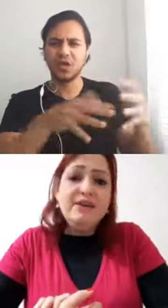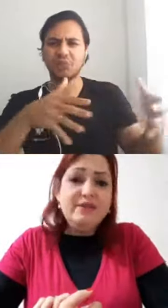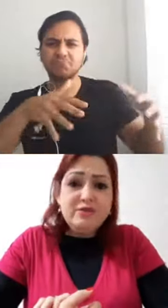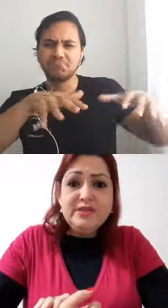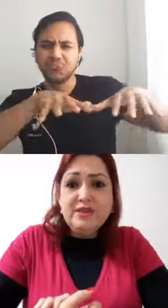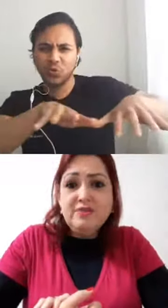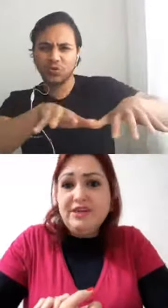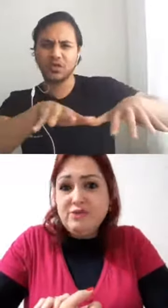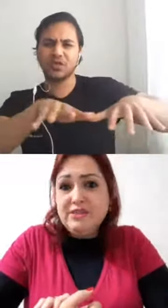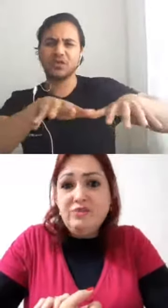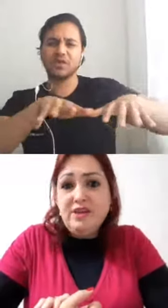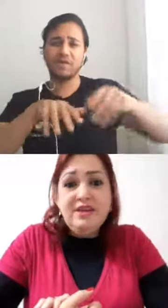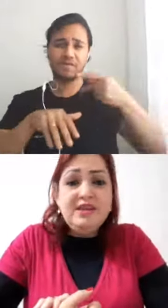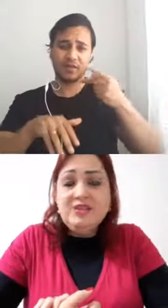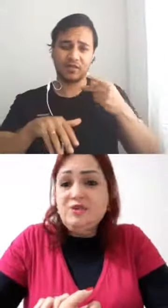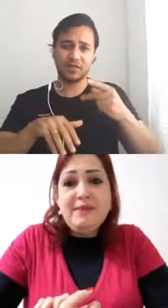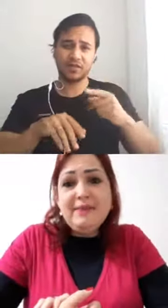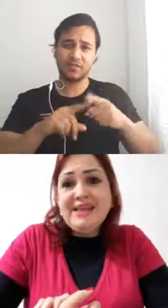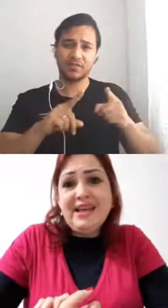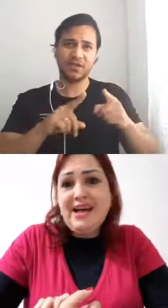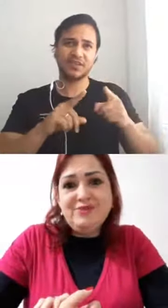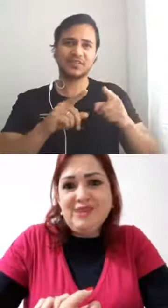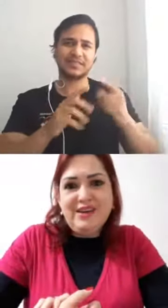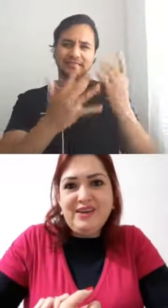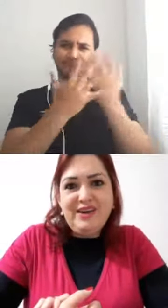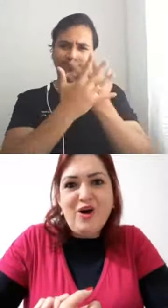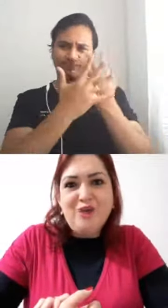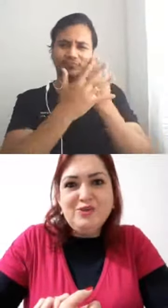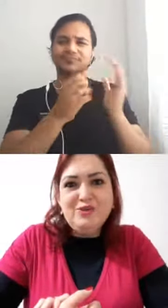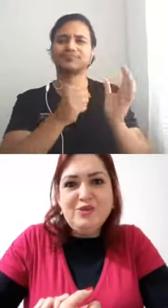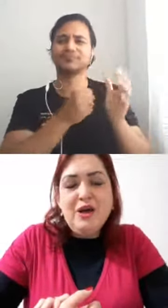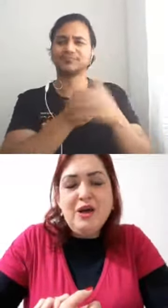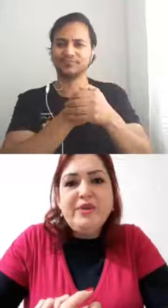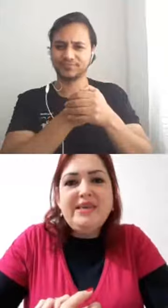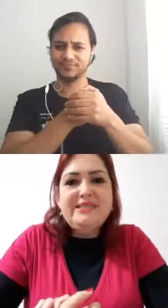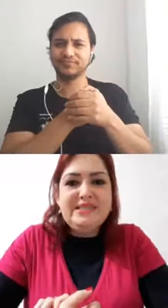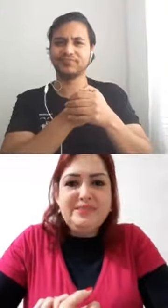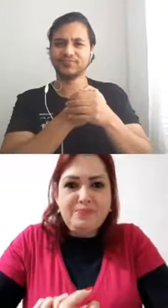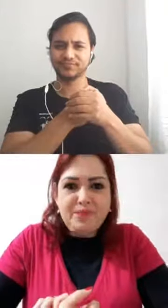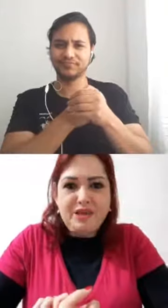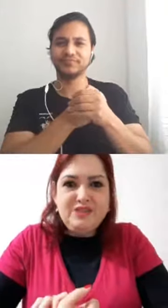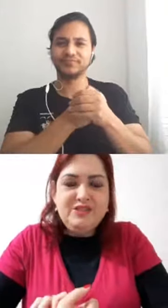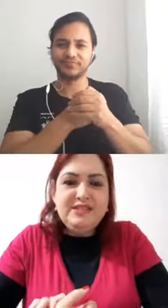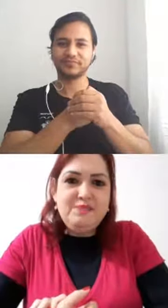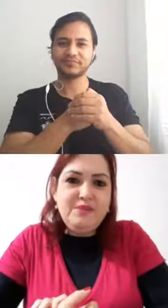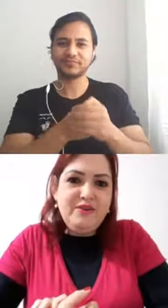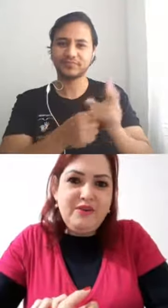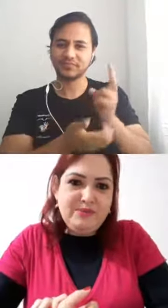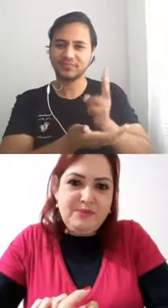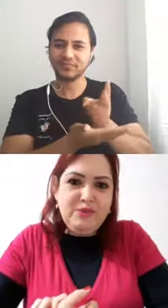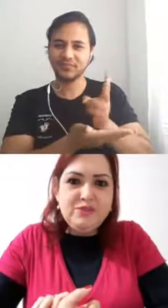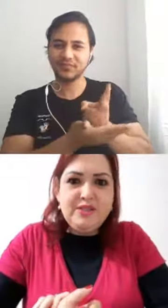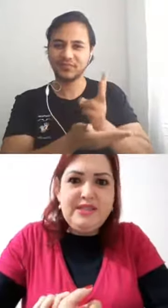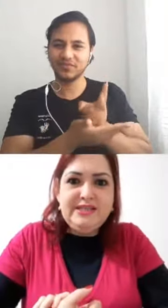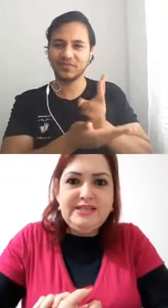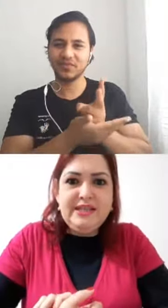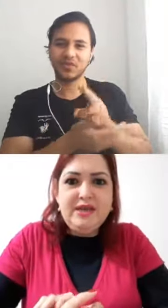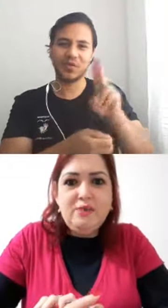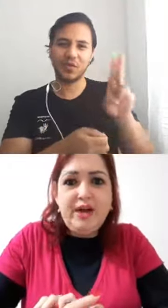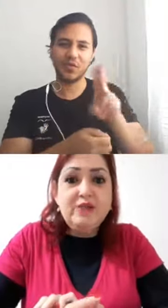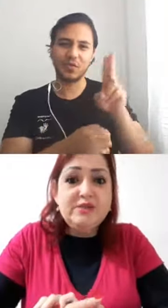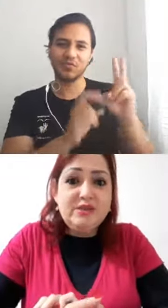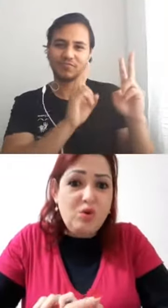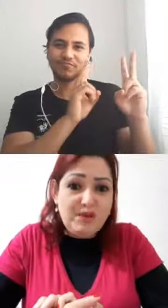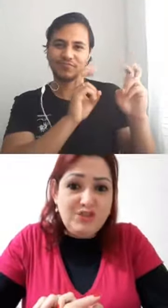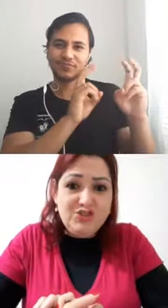ai, a inclusão, a inclusão. E isso é mascarado, né, Robson? Porque assim, eu sempre uso assim esse termo,